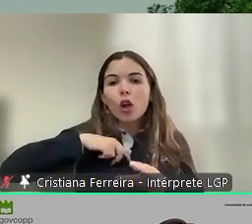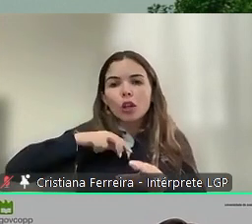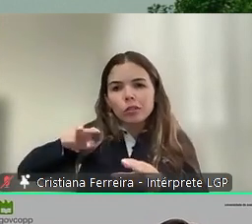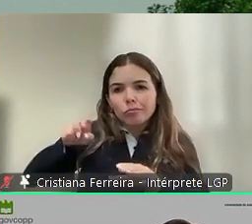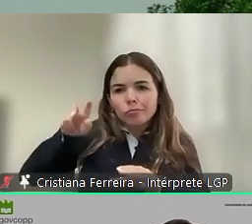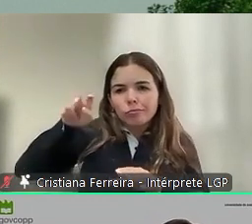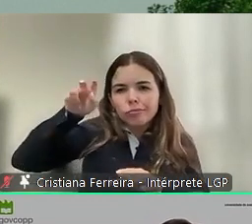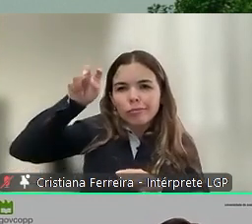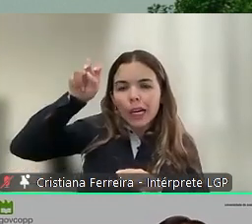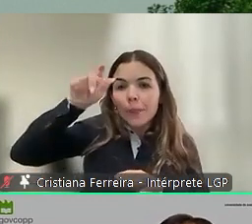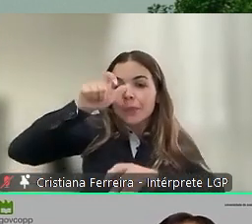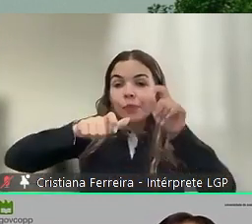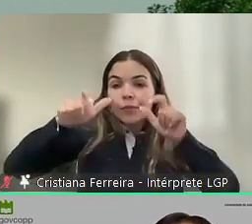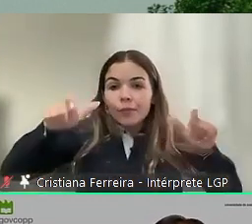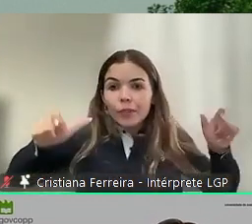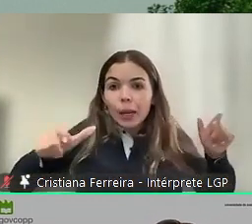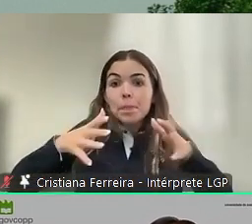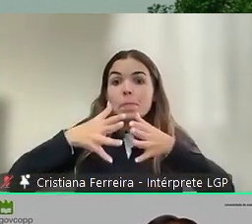os cidadãos fazem cada vez